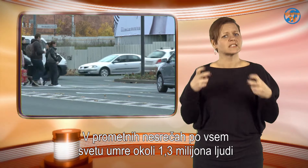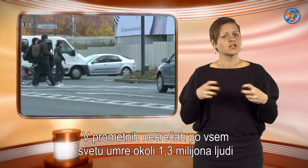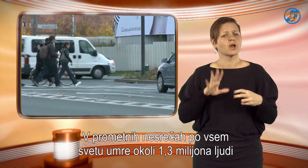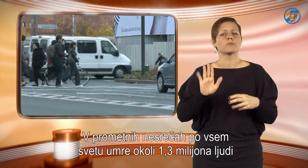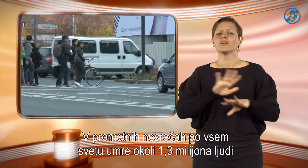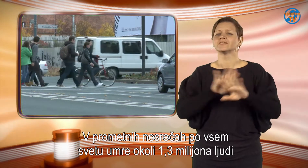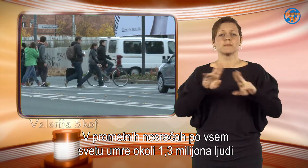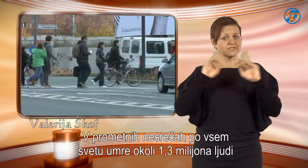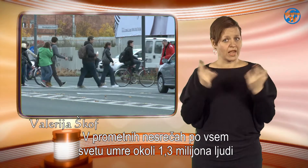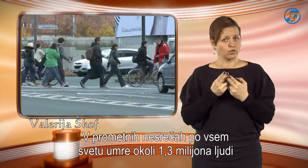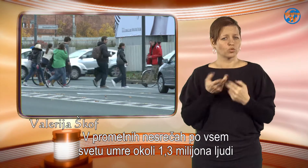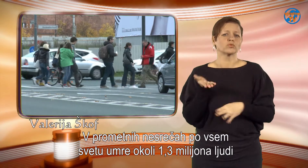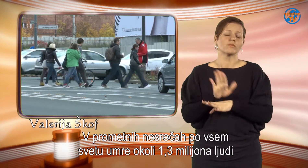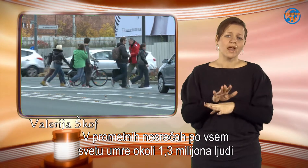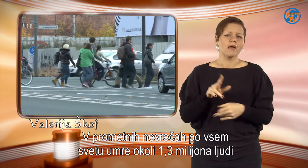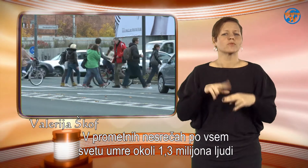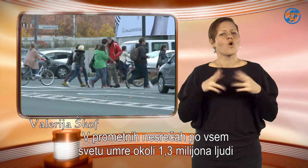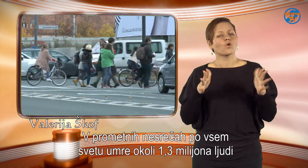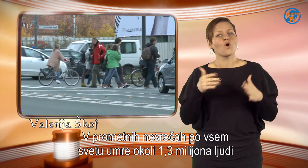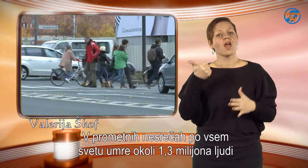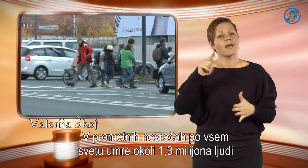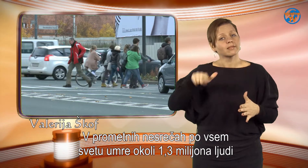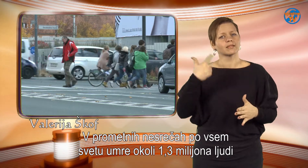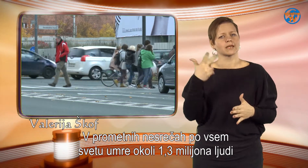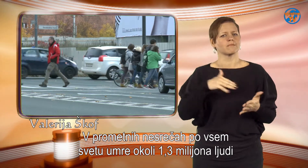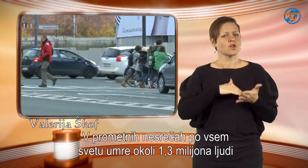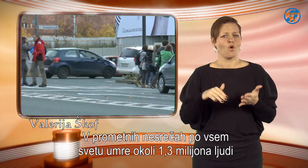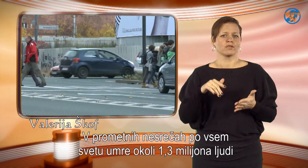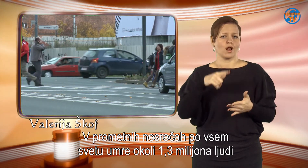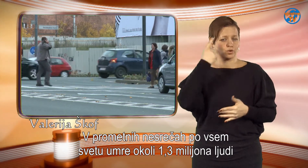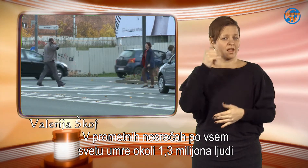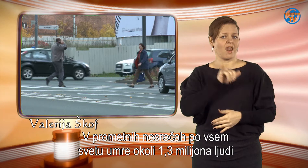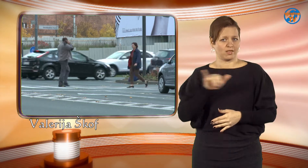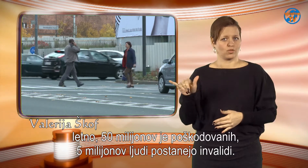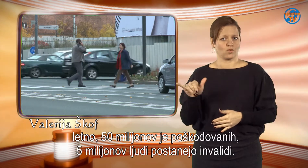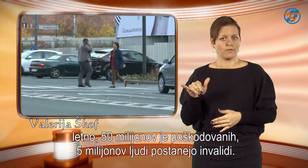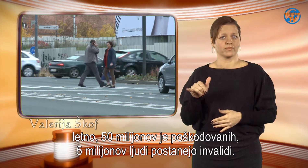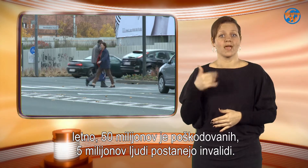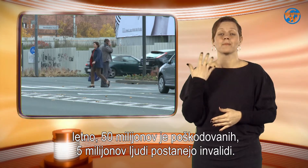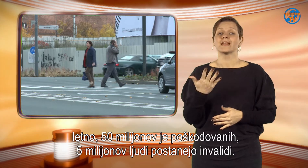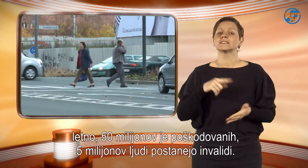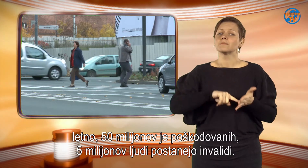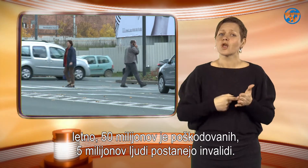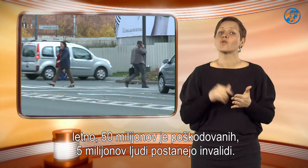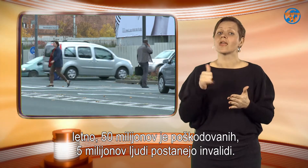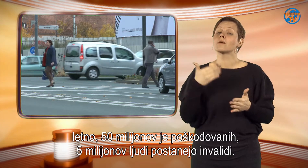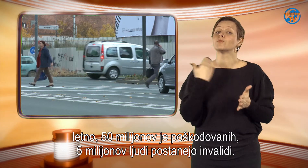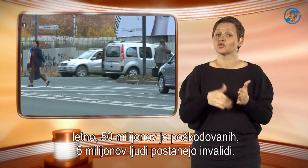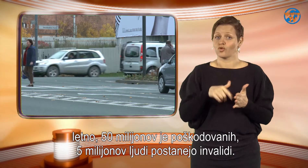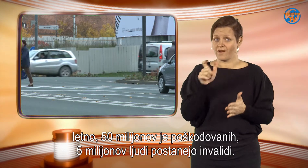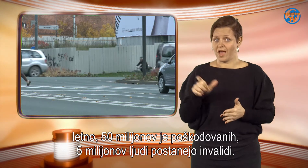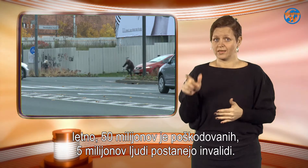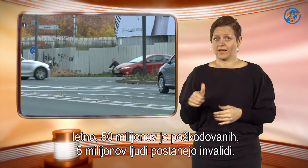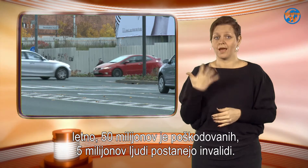V prometnih nesrečah po vsem svetu umre okoli 1,3 milijona ljudi letno, 50 milijonov je